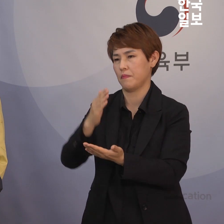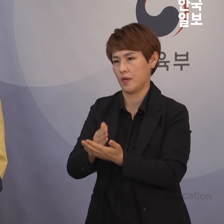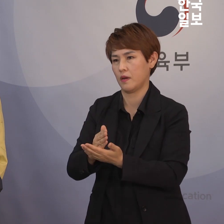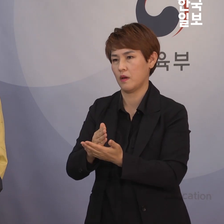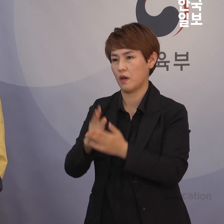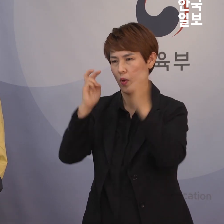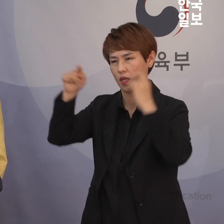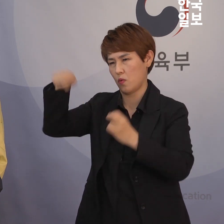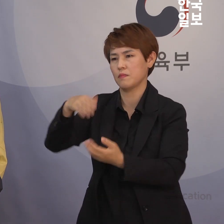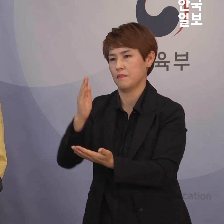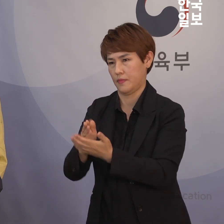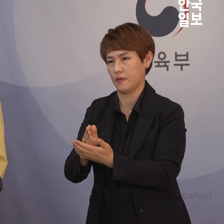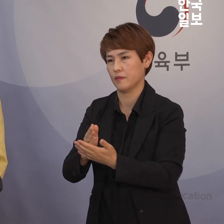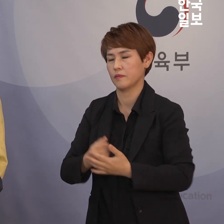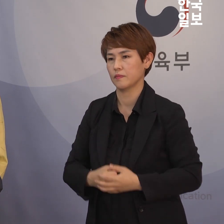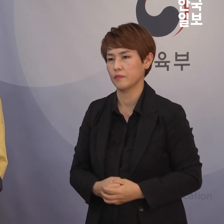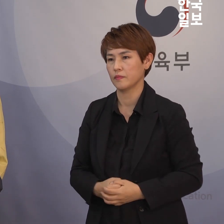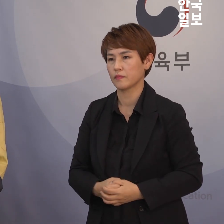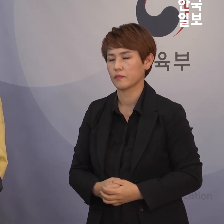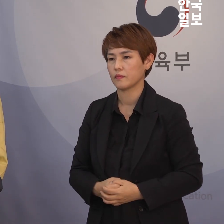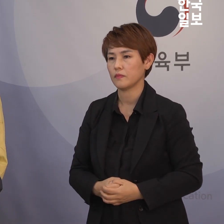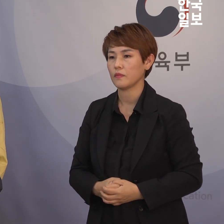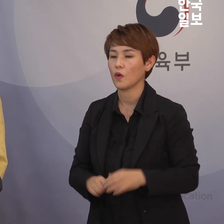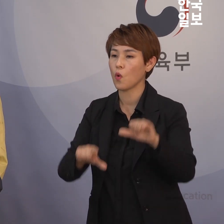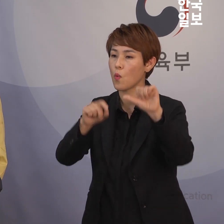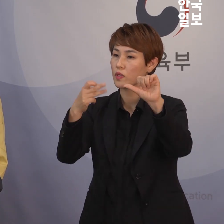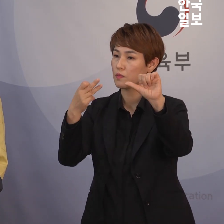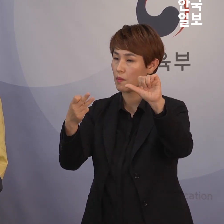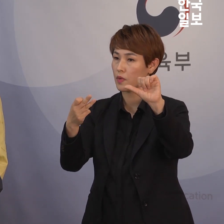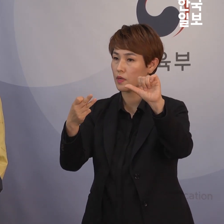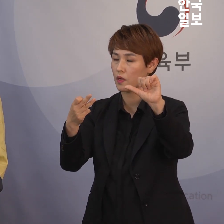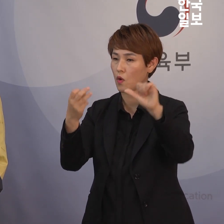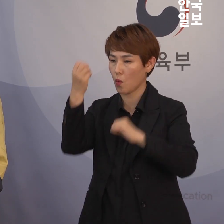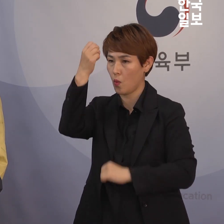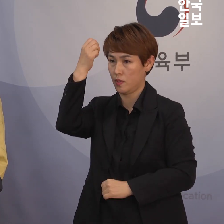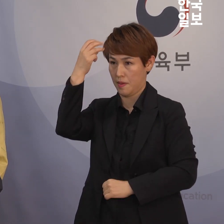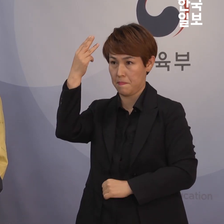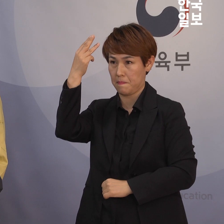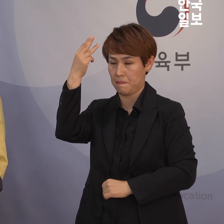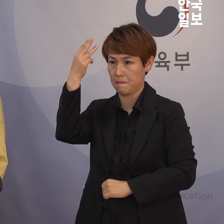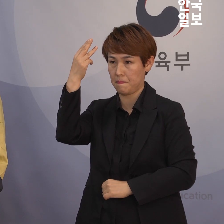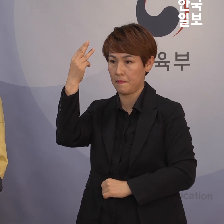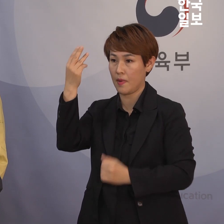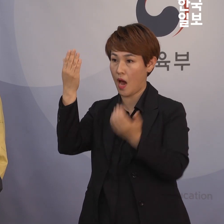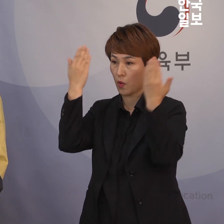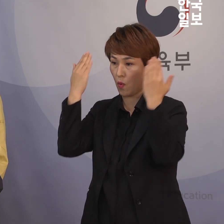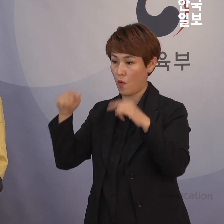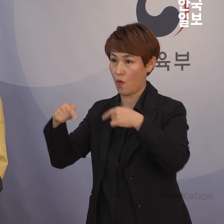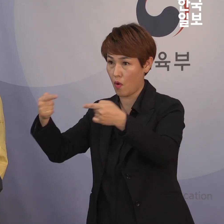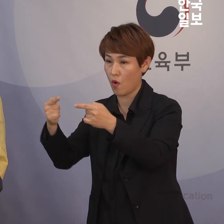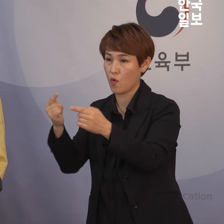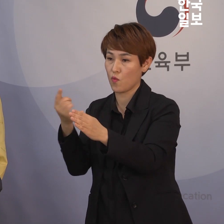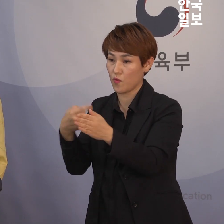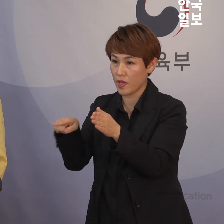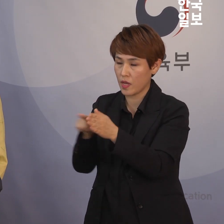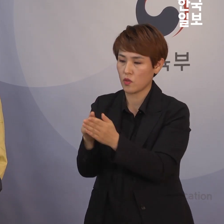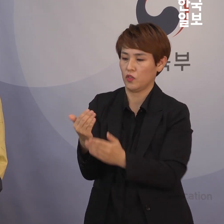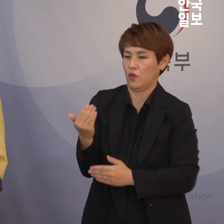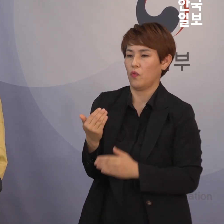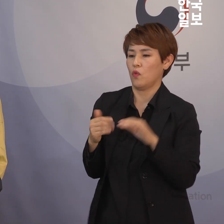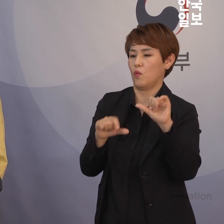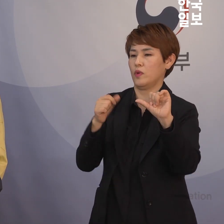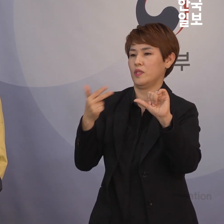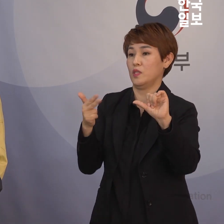출근을 해서는 안 됩니다. 5월 13일 고등학교 3학년 등교를 위해 5월 7일 목요일부터